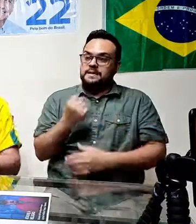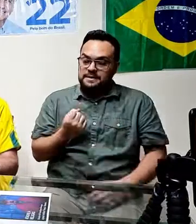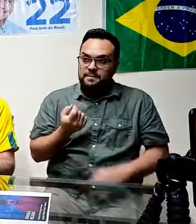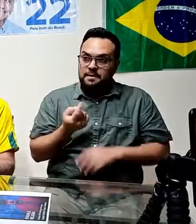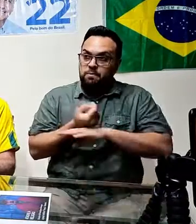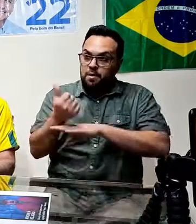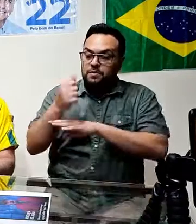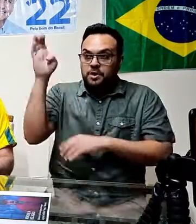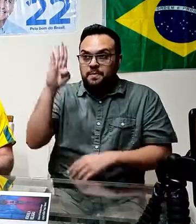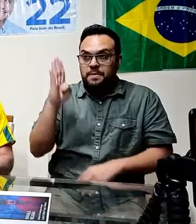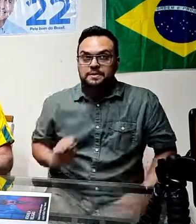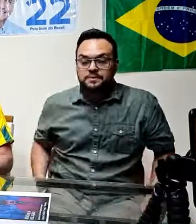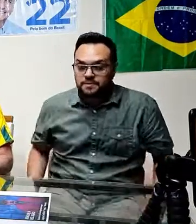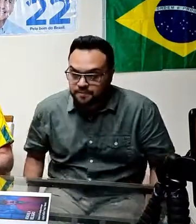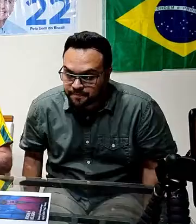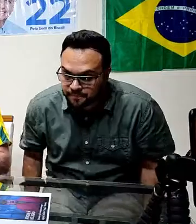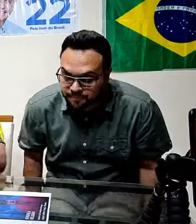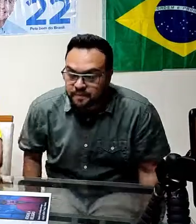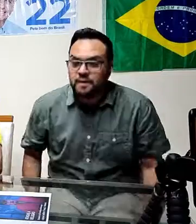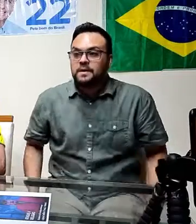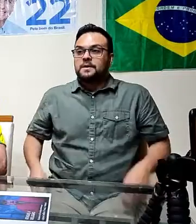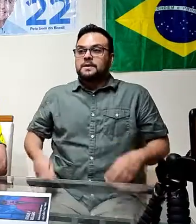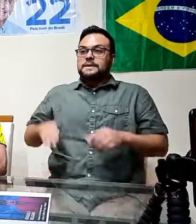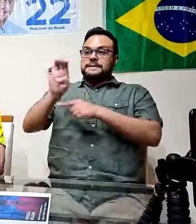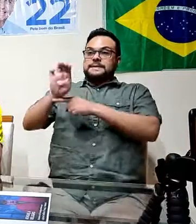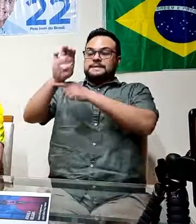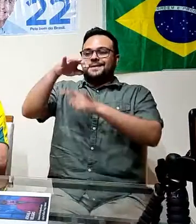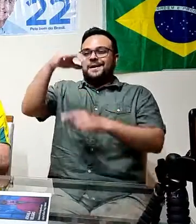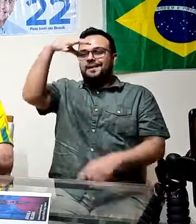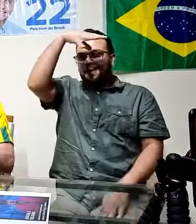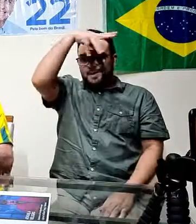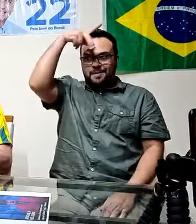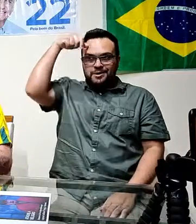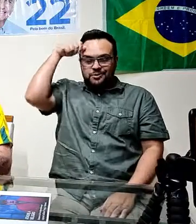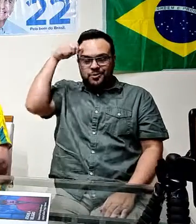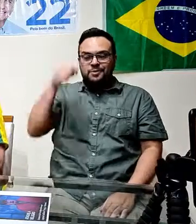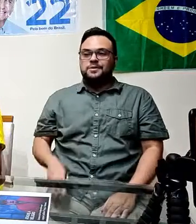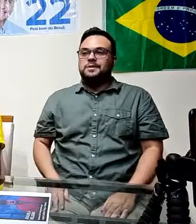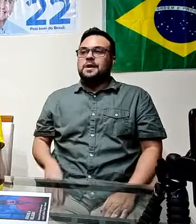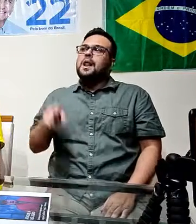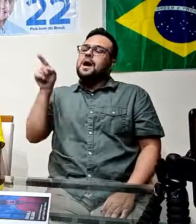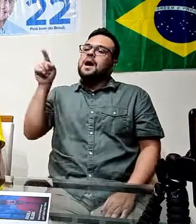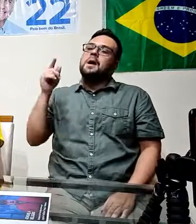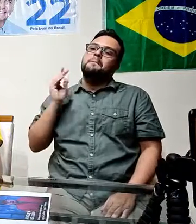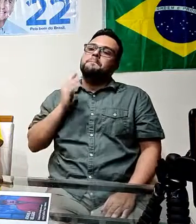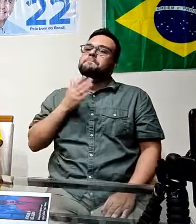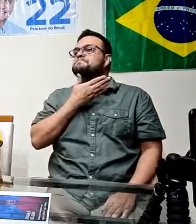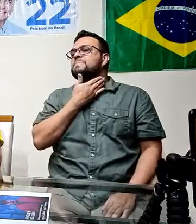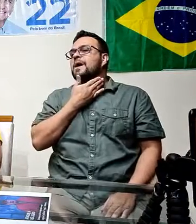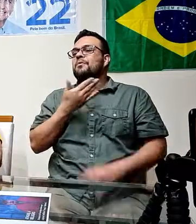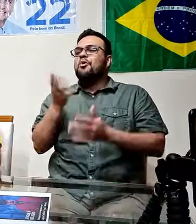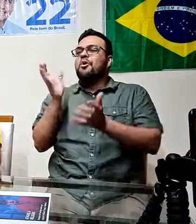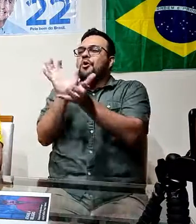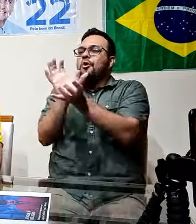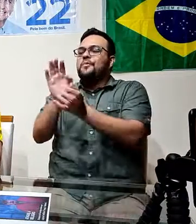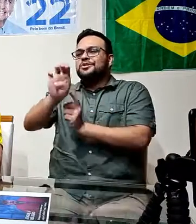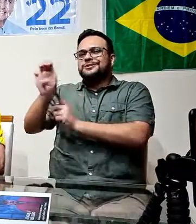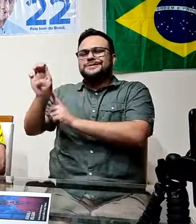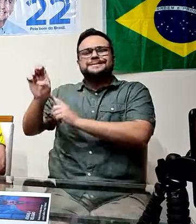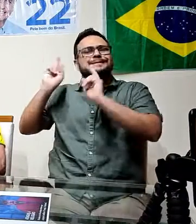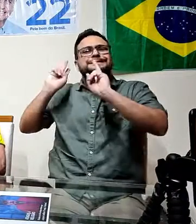E mais, andando lá para o estado do Amazonas, ela dava um papo lá da esquerda, essa situação de esquerda, né?